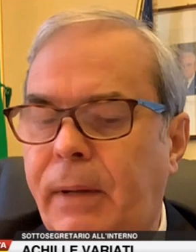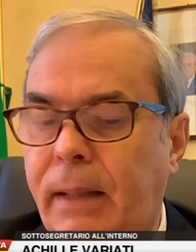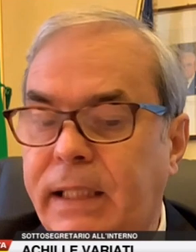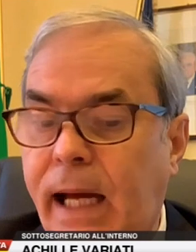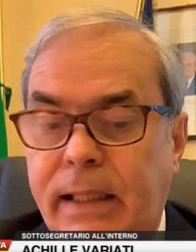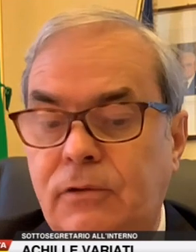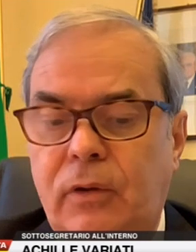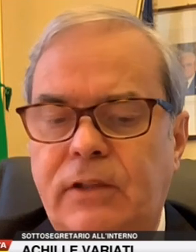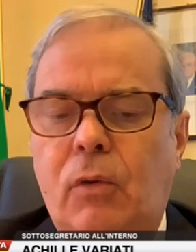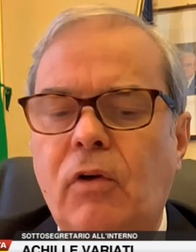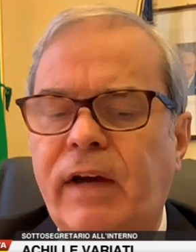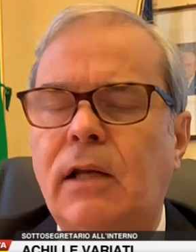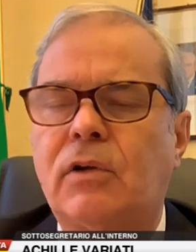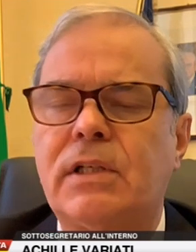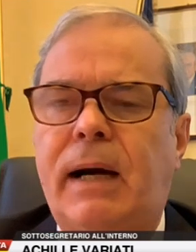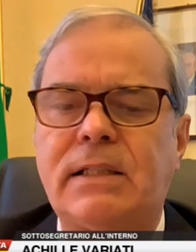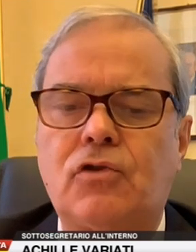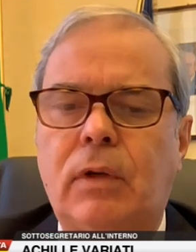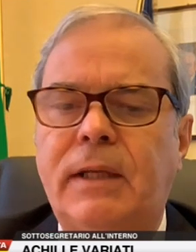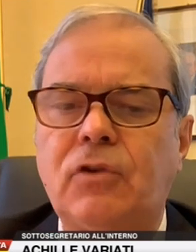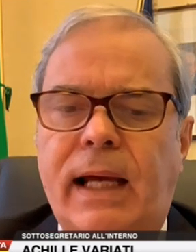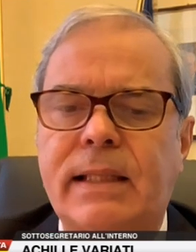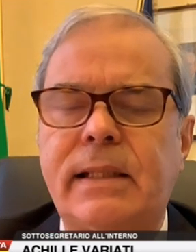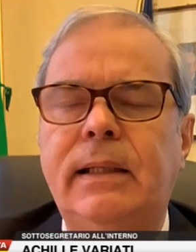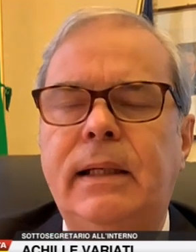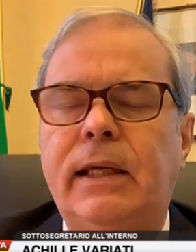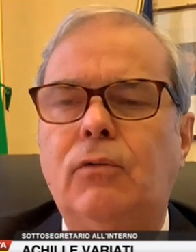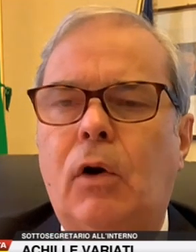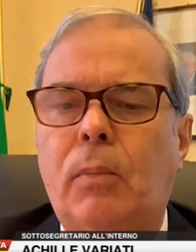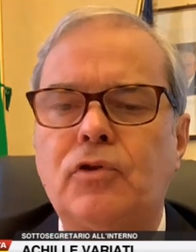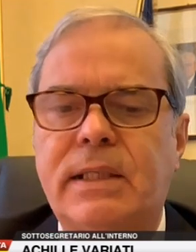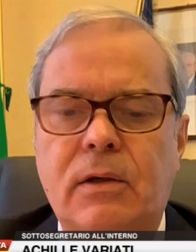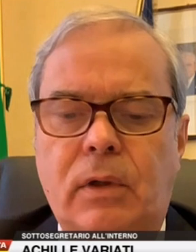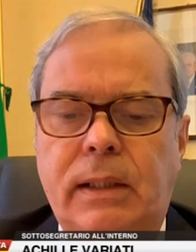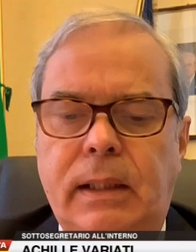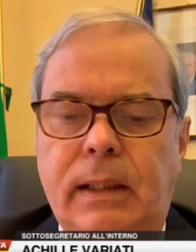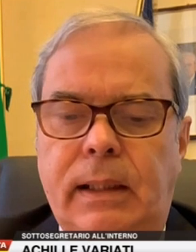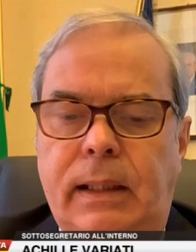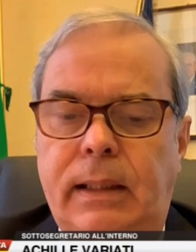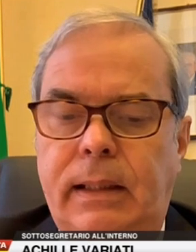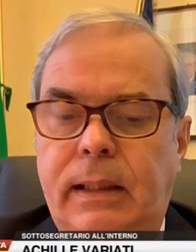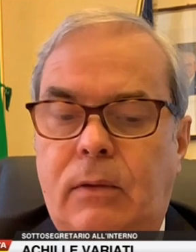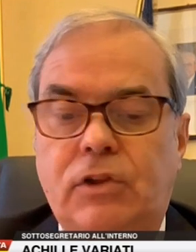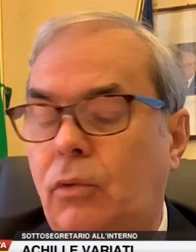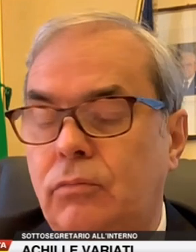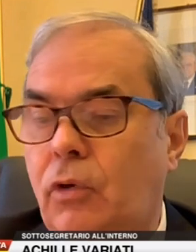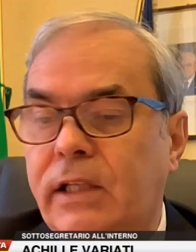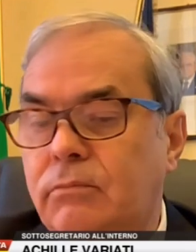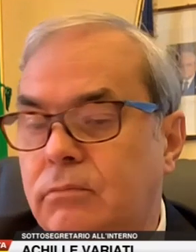democrazia parlamentare, cioè c'è un governo che si basa su una maggioranza e una opposizione.